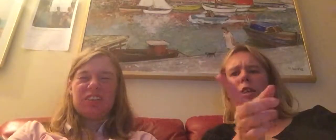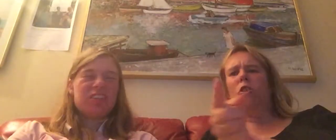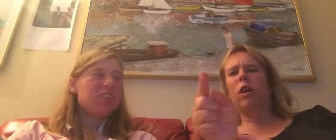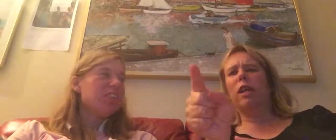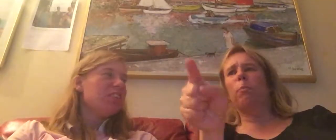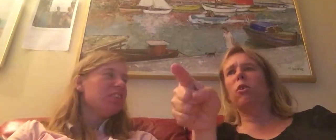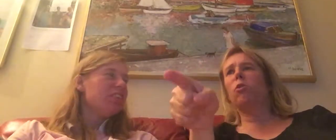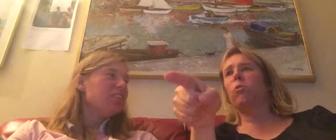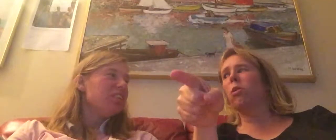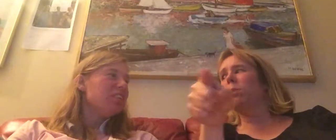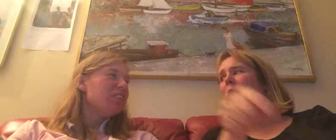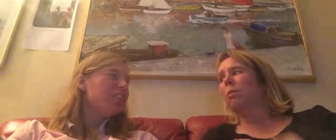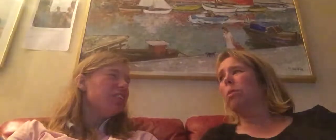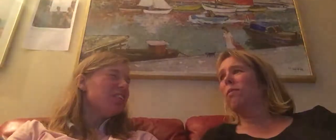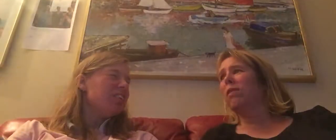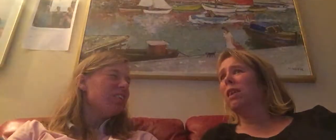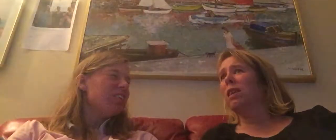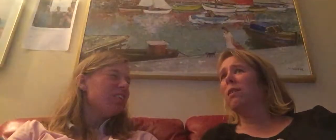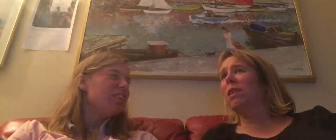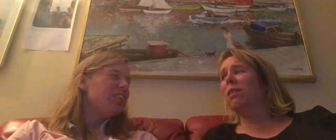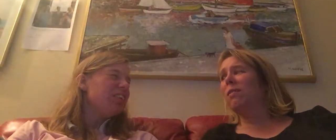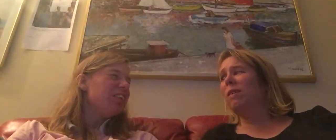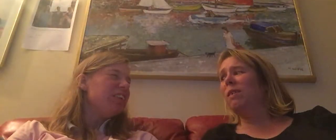Jag är henne på YouTube. På